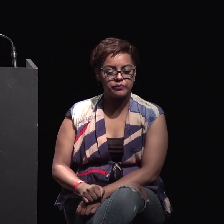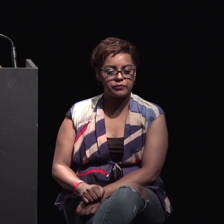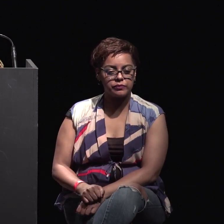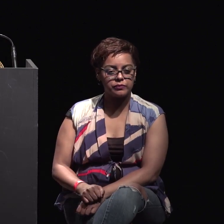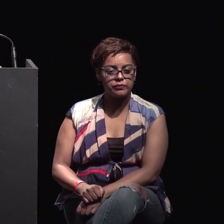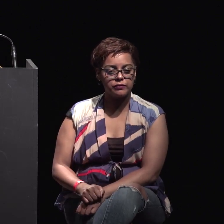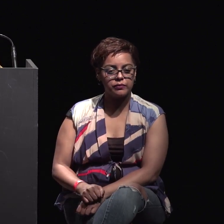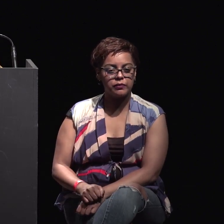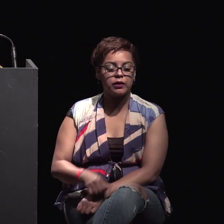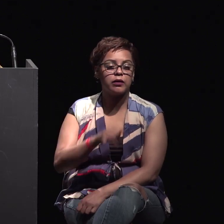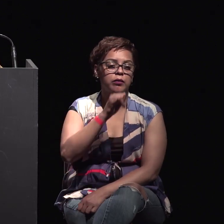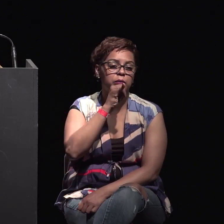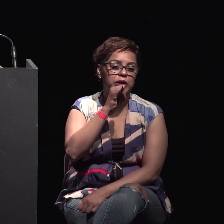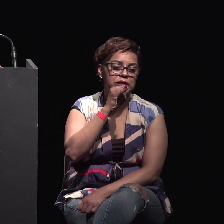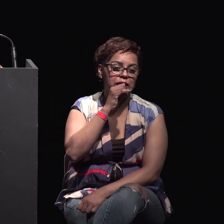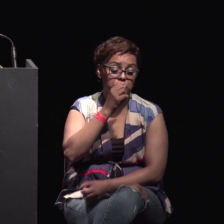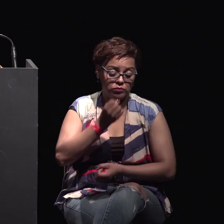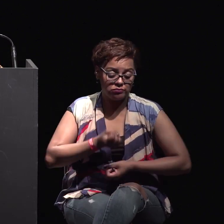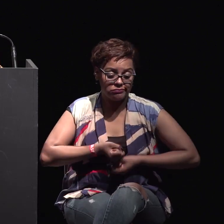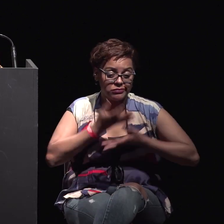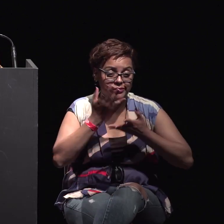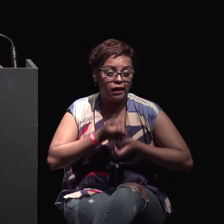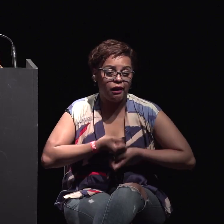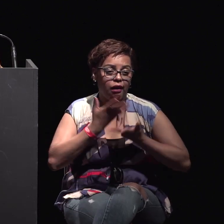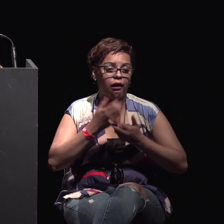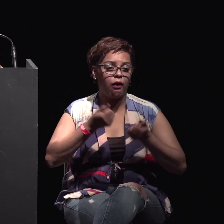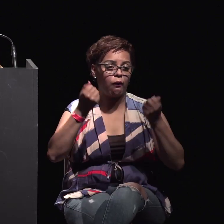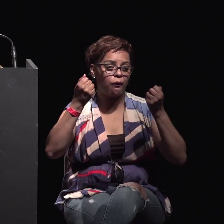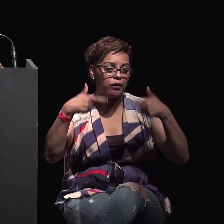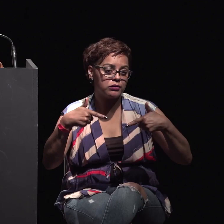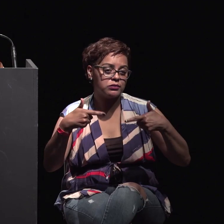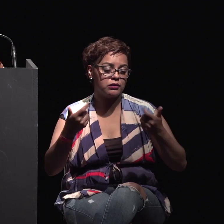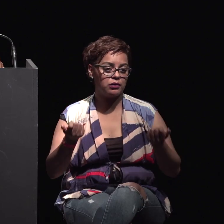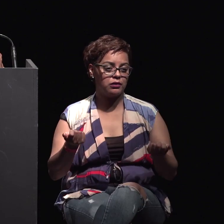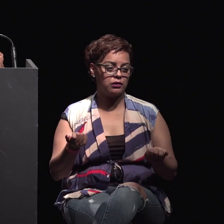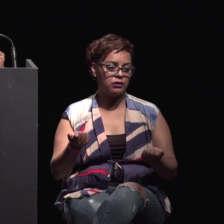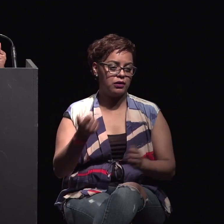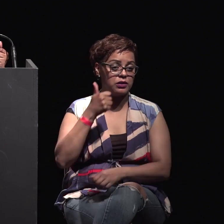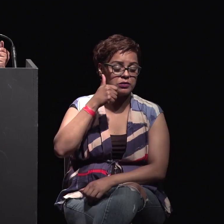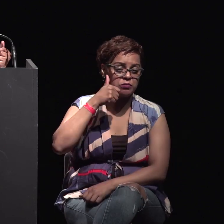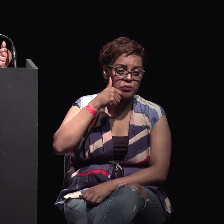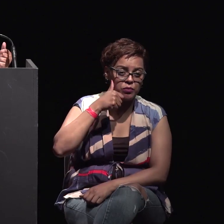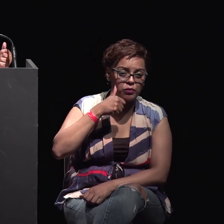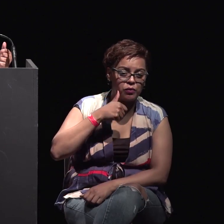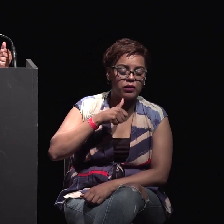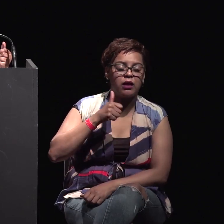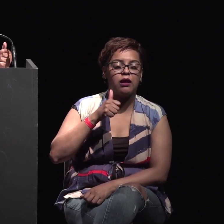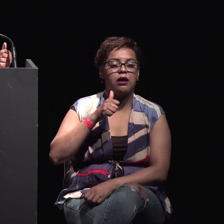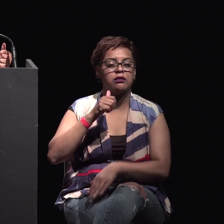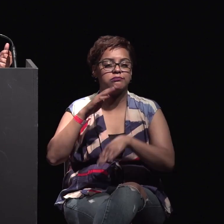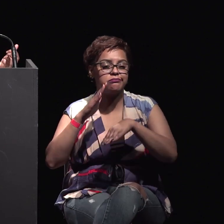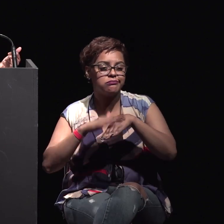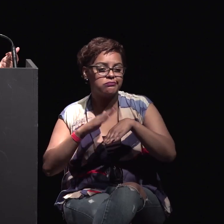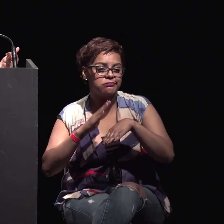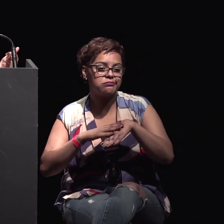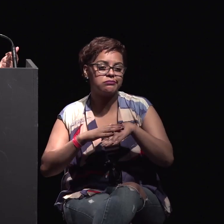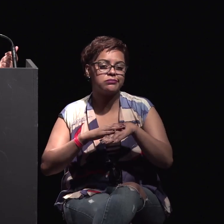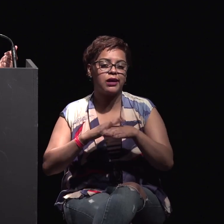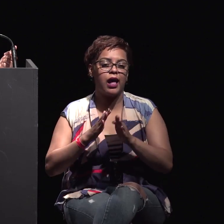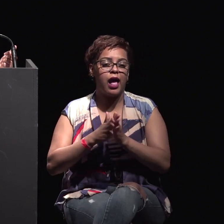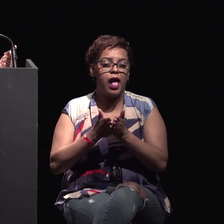os saraus, os slams, as mulheres que têm se dedicado a fazer